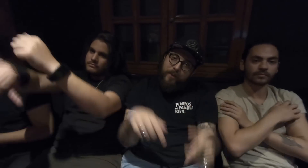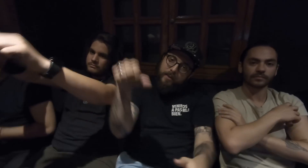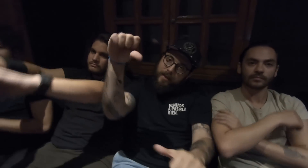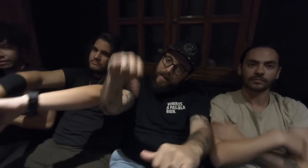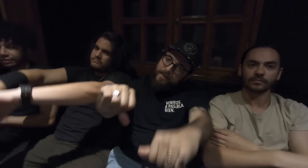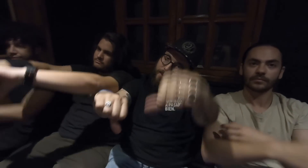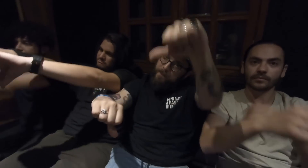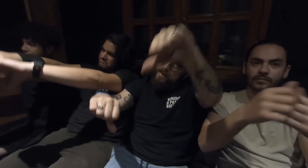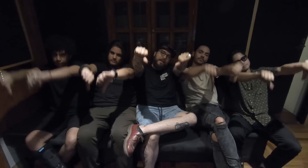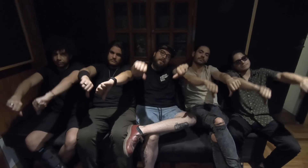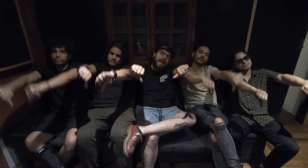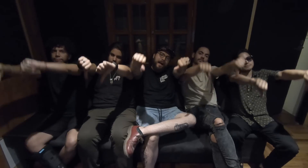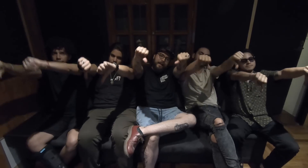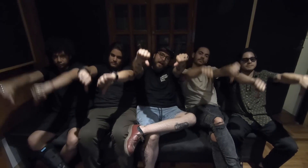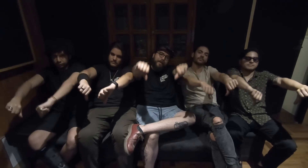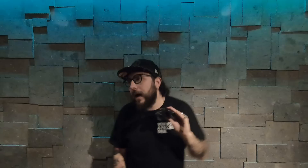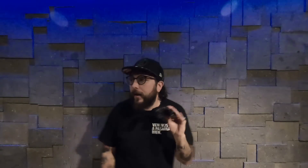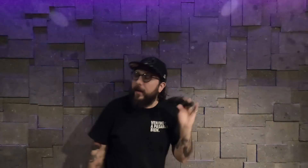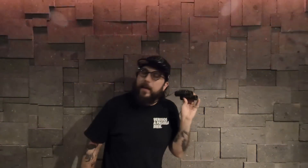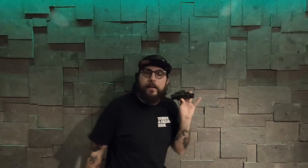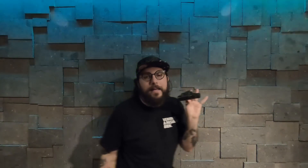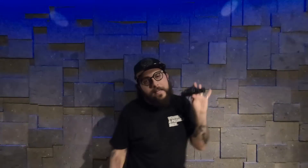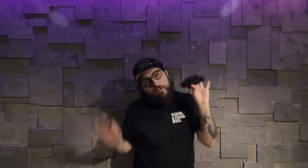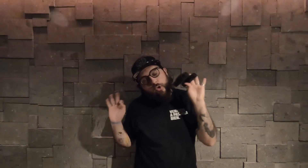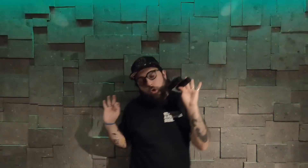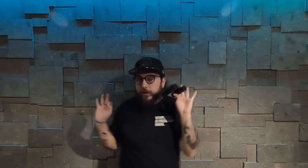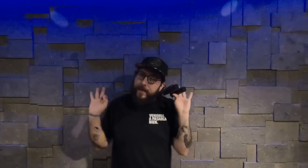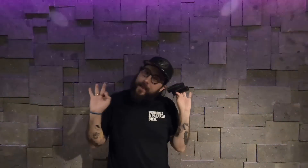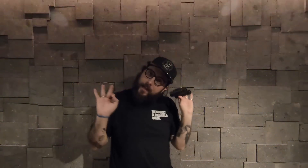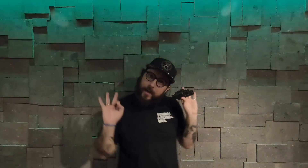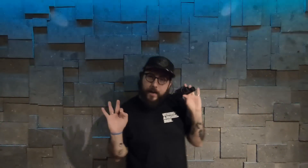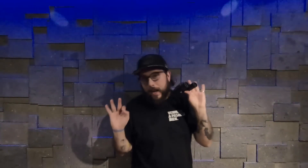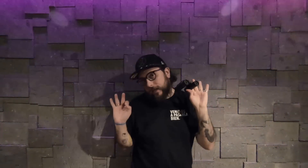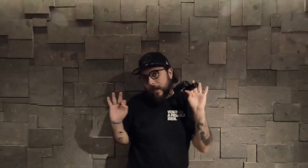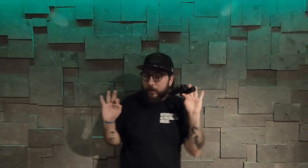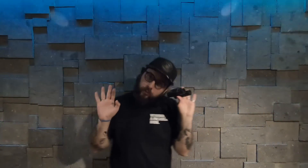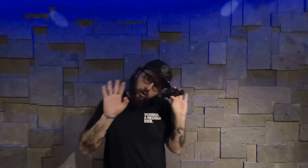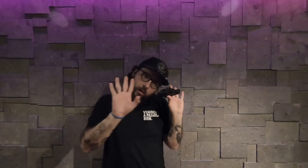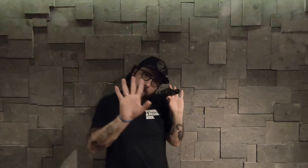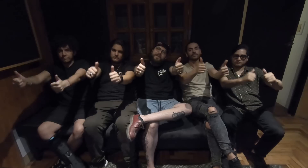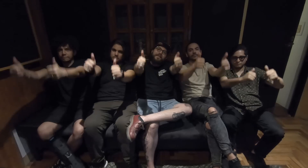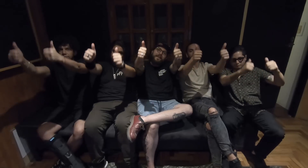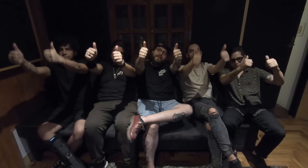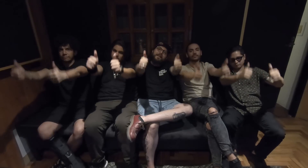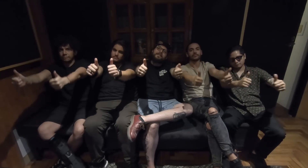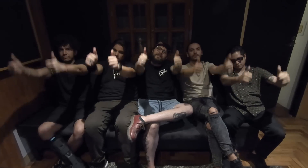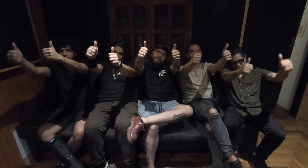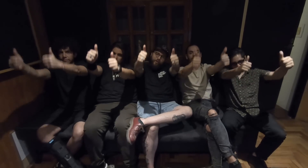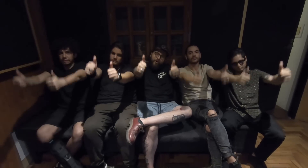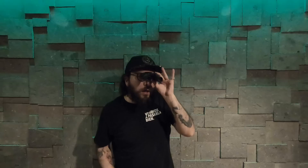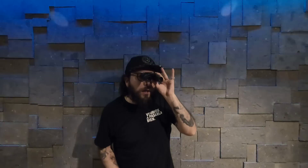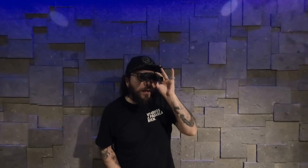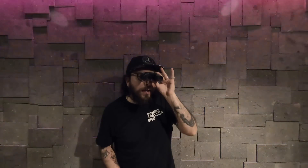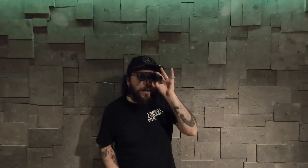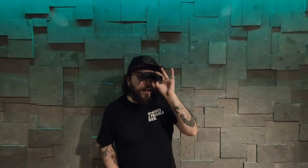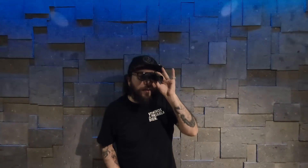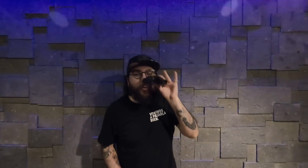fiesta ya se empieza a acabar y a casa todos se quieren largar, pon mi disco, un